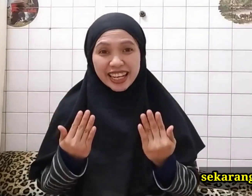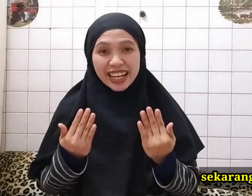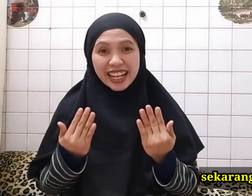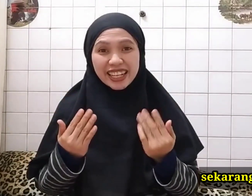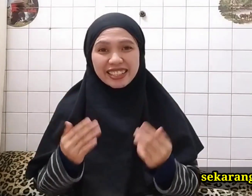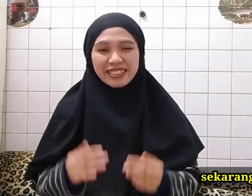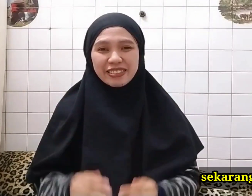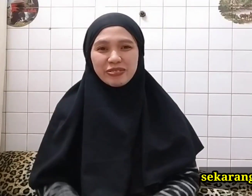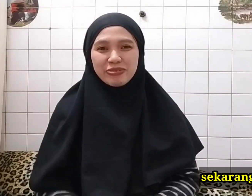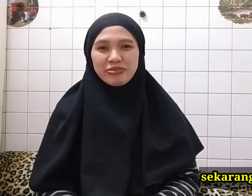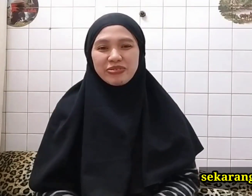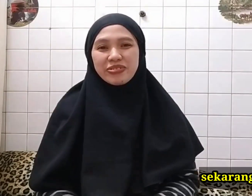Sekarang.